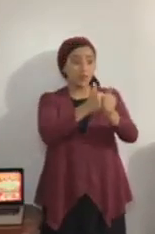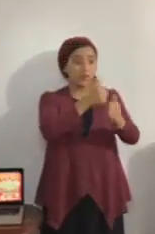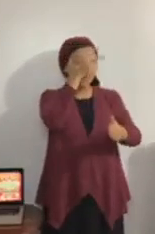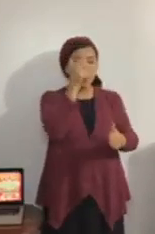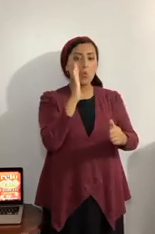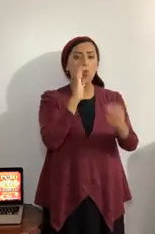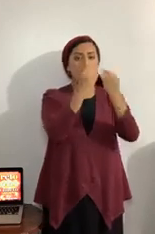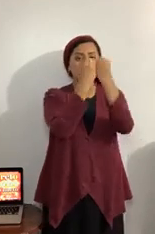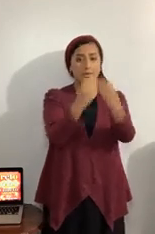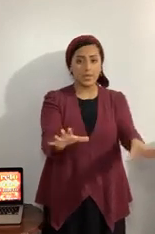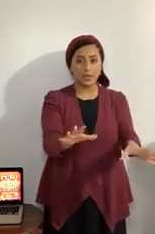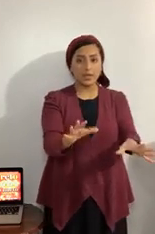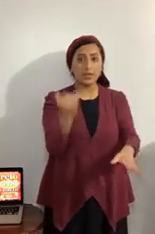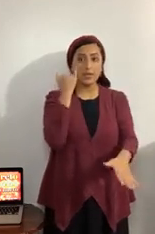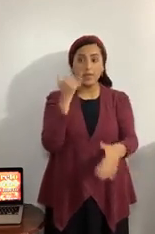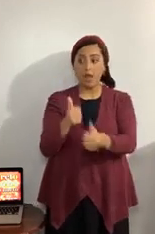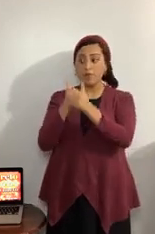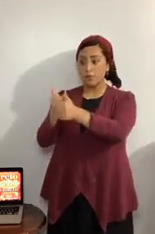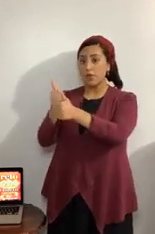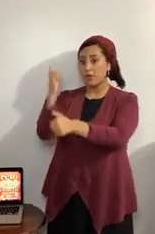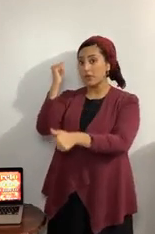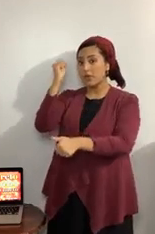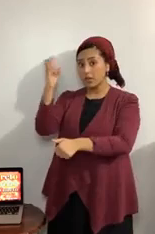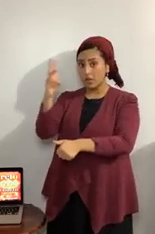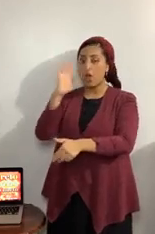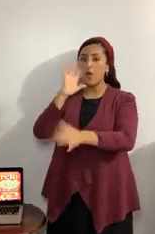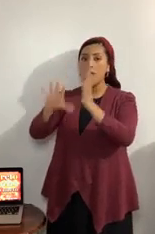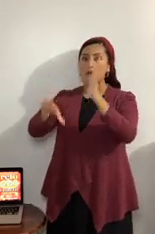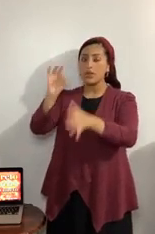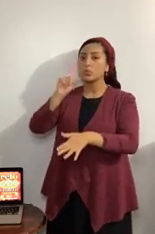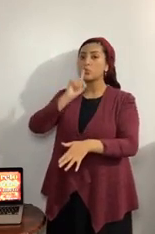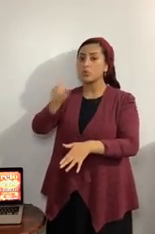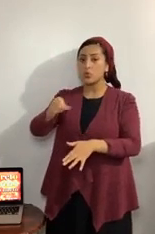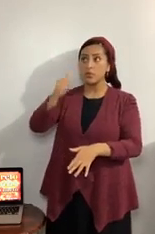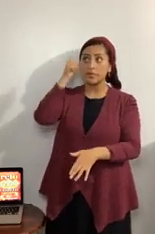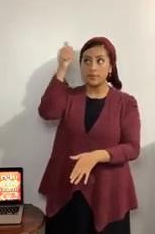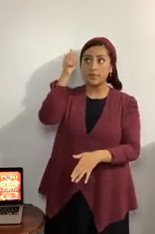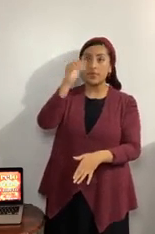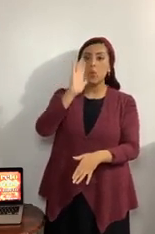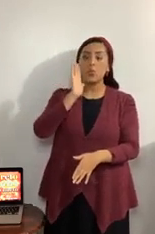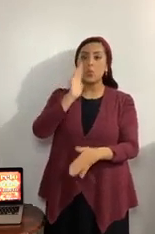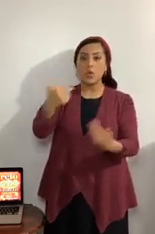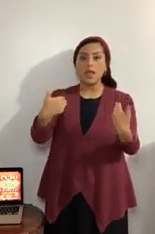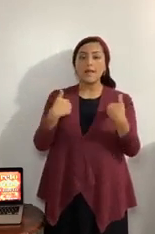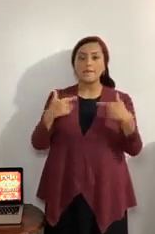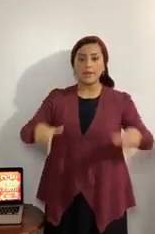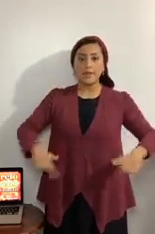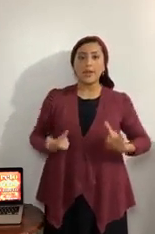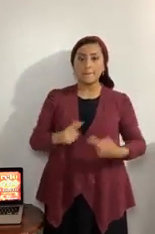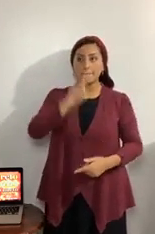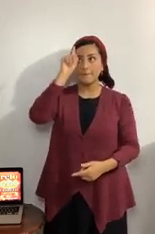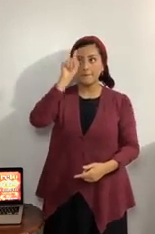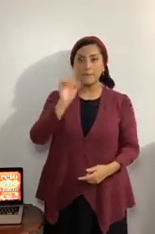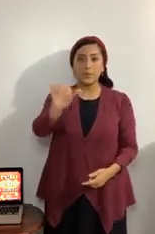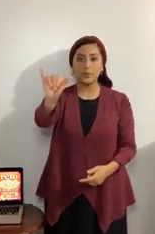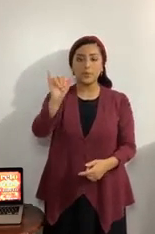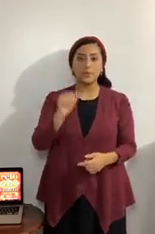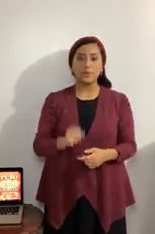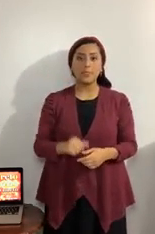perderá. Si sigue a Yahshua, va a encontrar la verdad, quién es Él, y va a tener usted vida eterna. Y en Hebreos